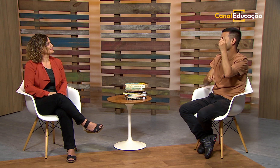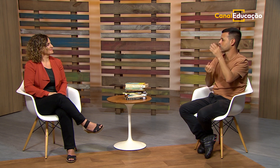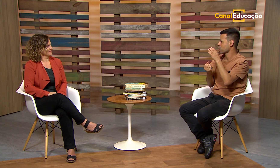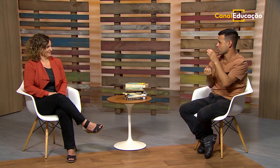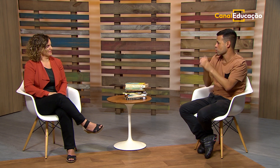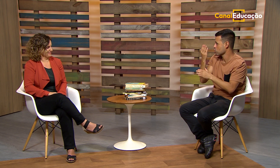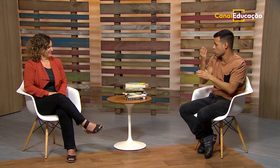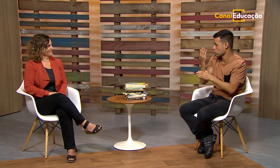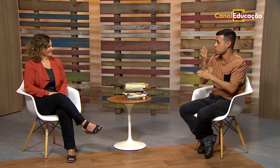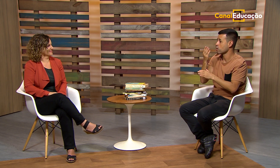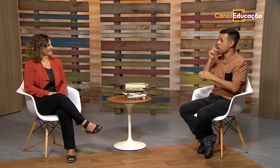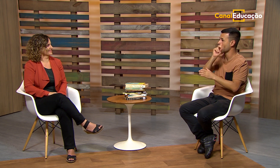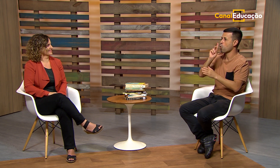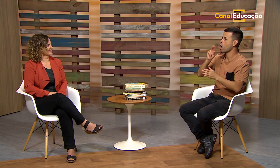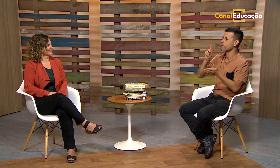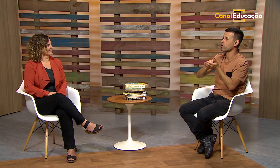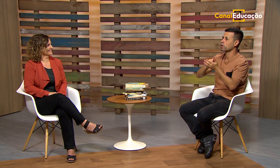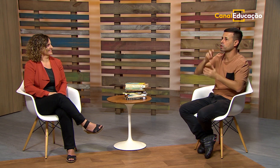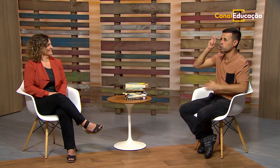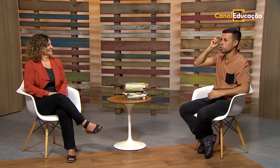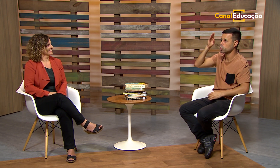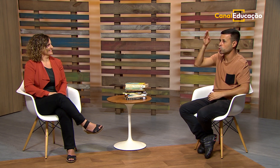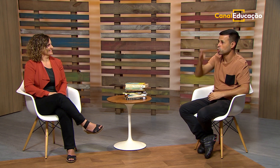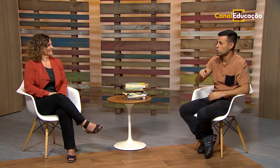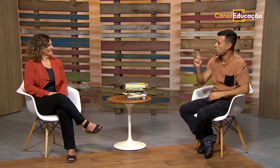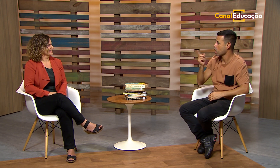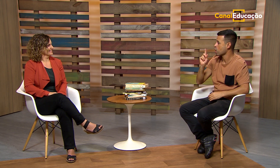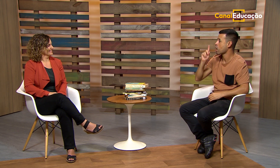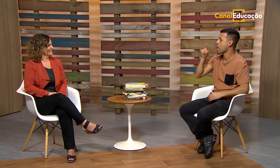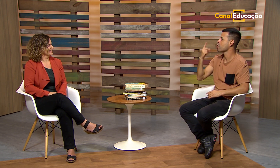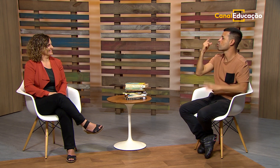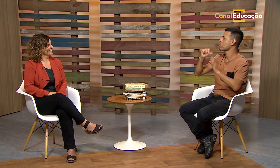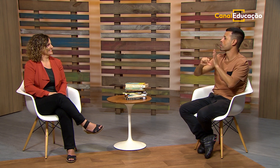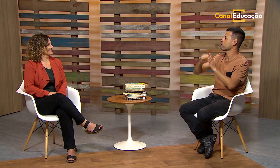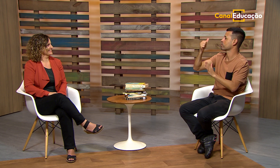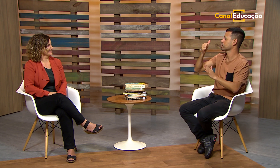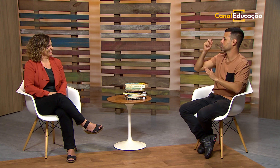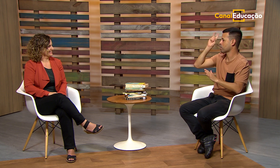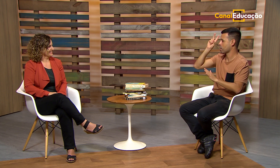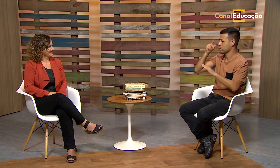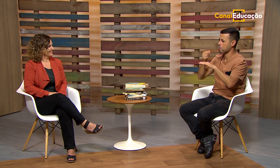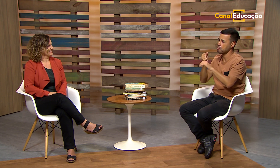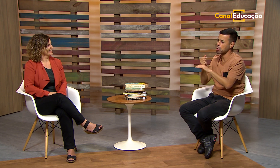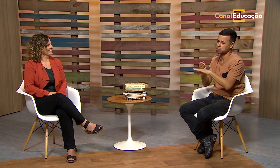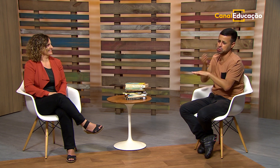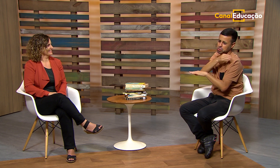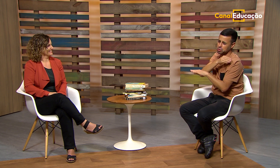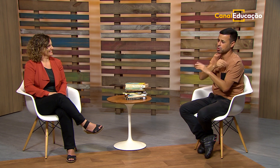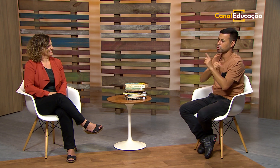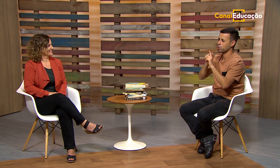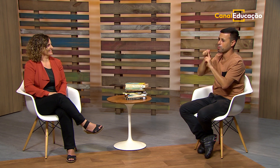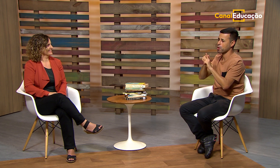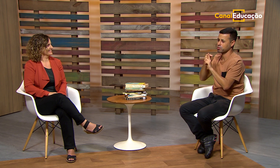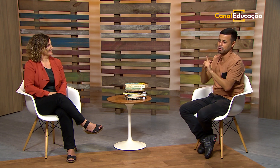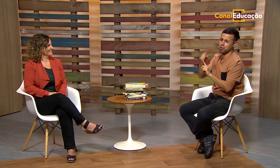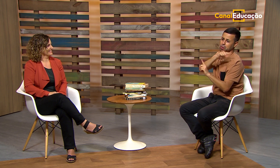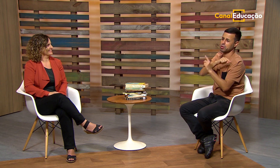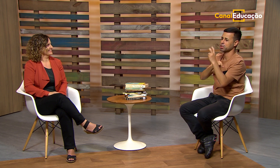é Throwback Thursday, voltar a uma quinta-feira aleatória. Mas no meu caso, é voltar a